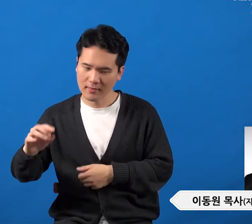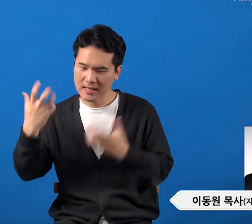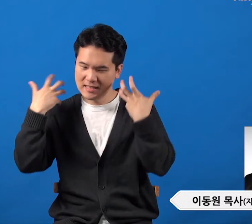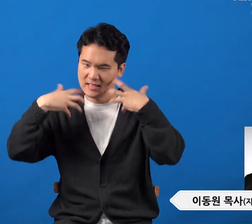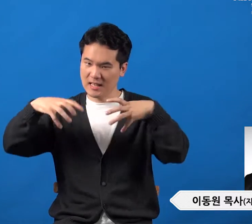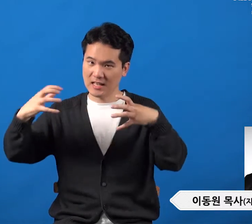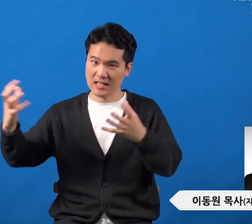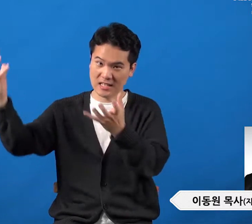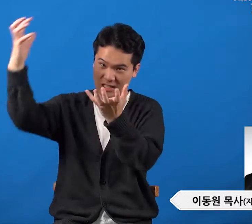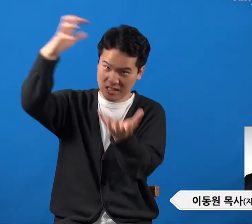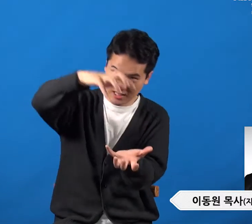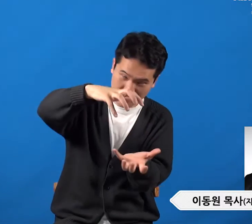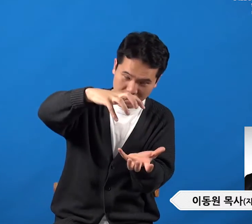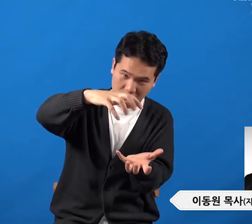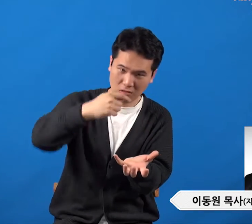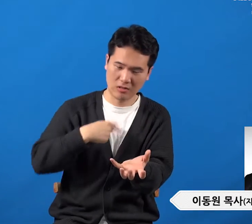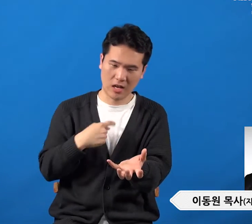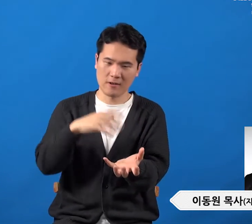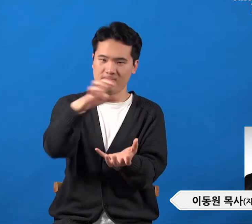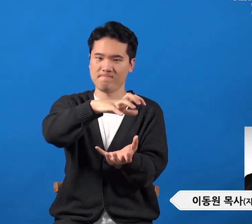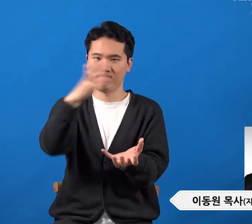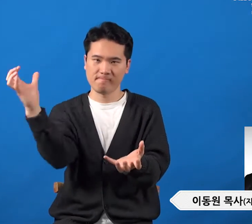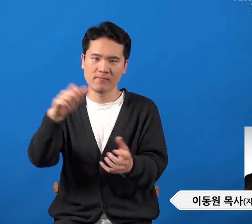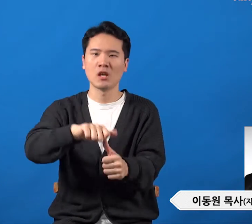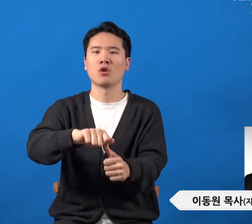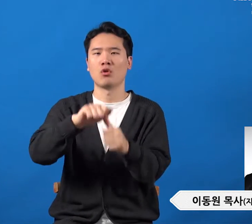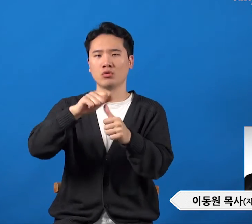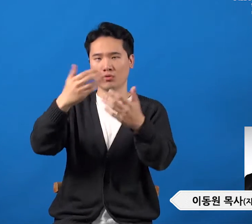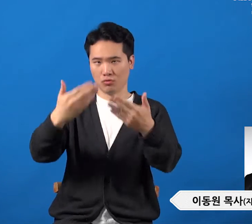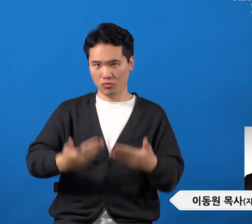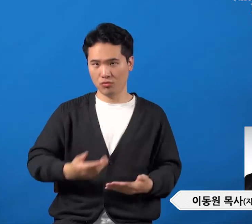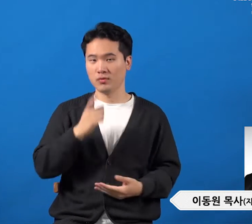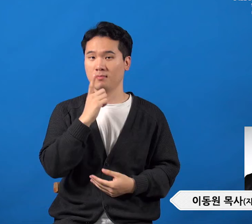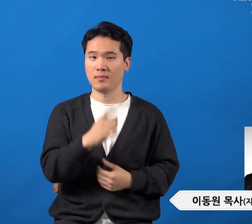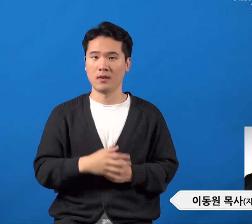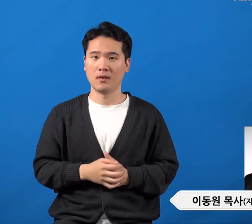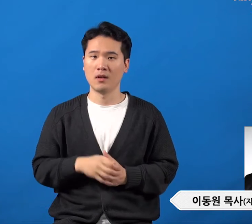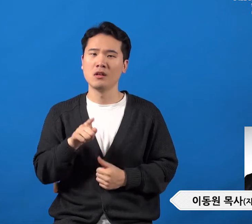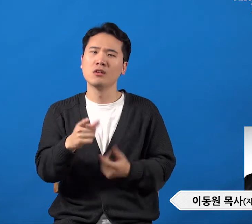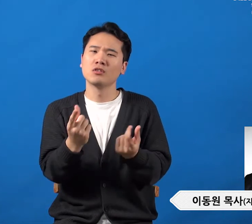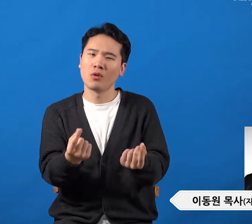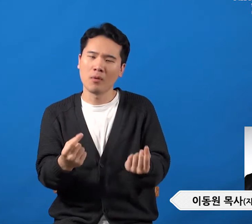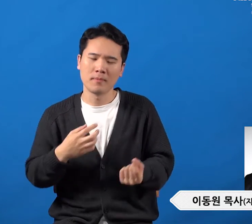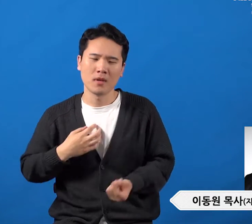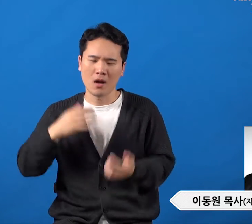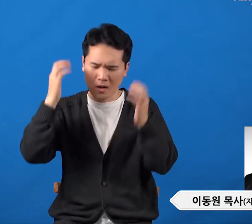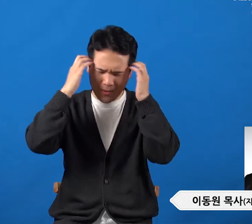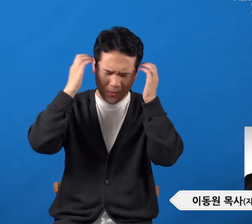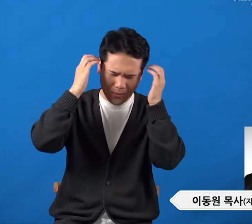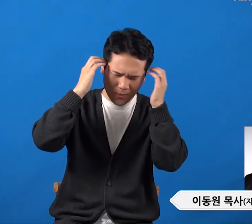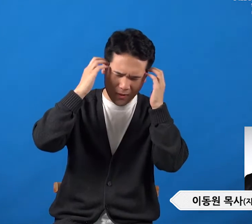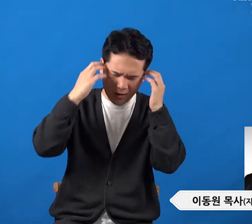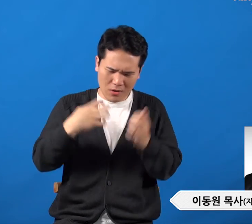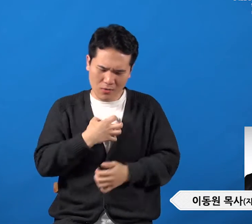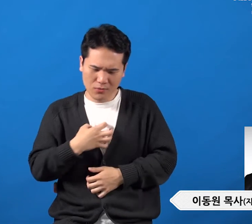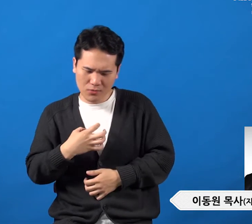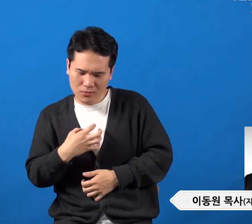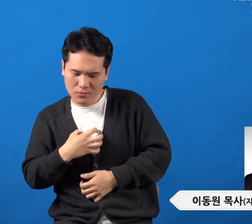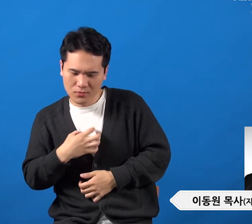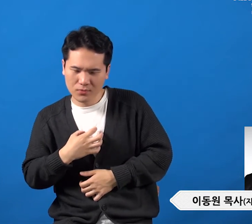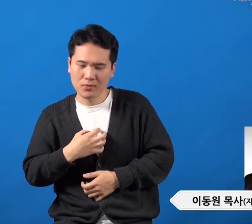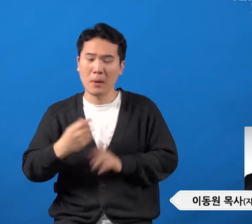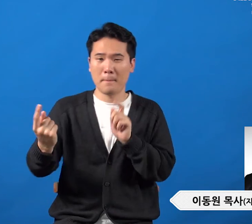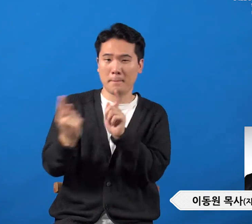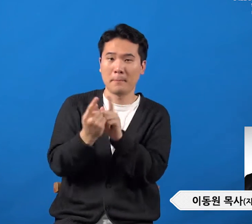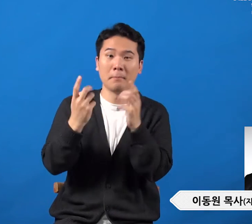나를 건져주셨다고. 비유적인 표현이죠. 그만큼 많은 위기를 만났다는 거예요. 근데 그때마다 나를 지키시고